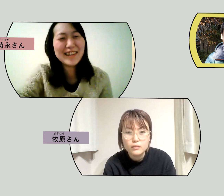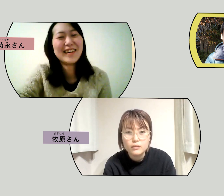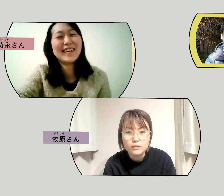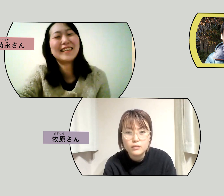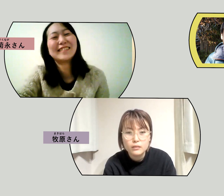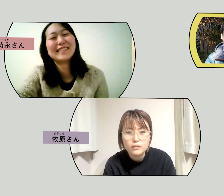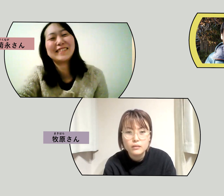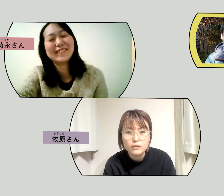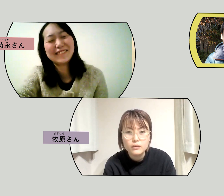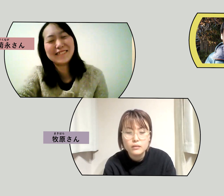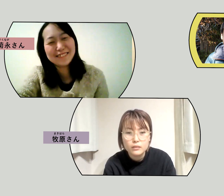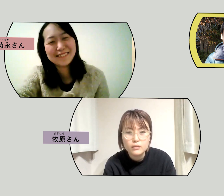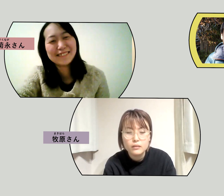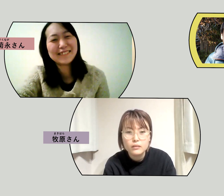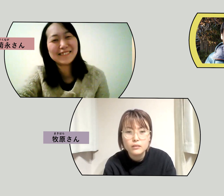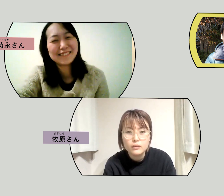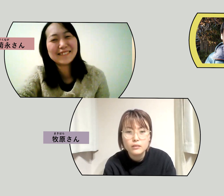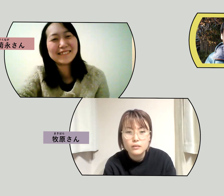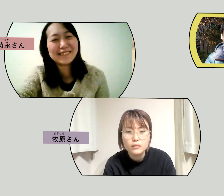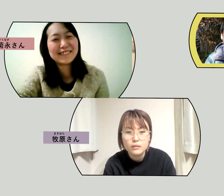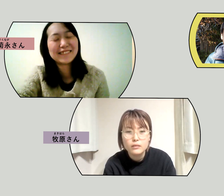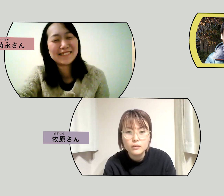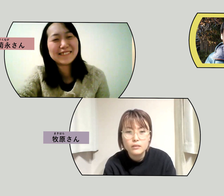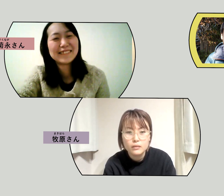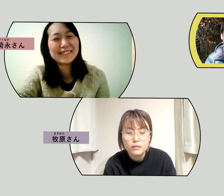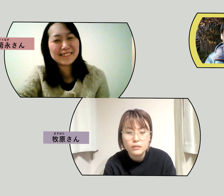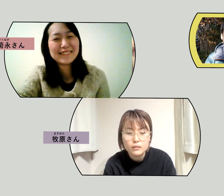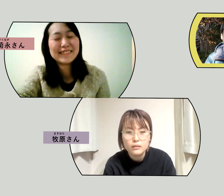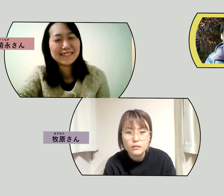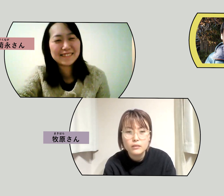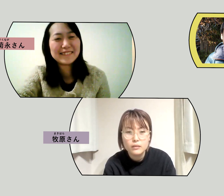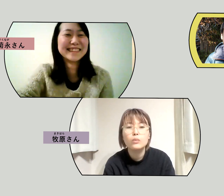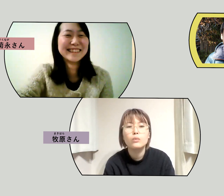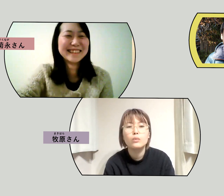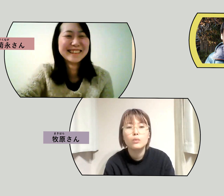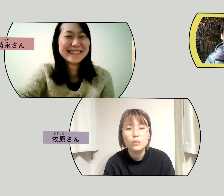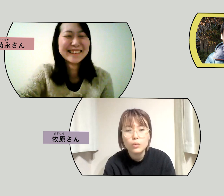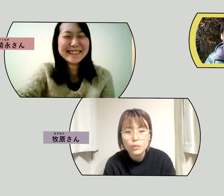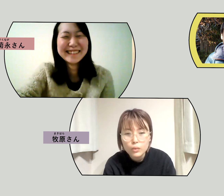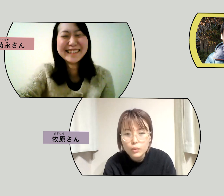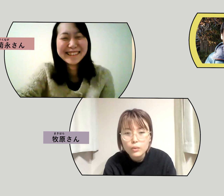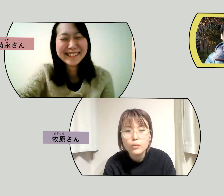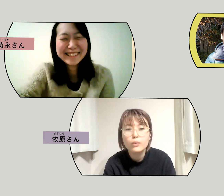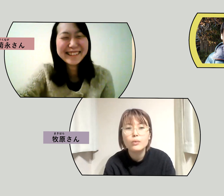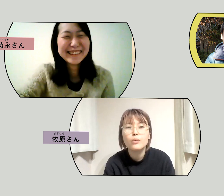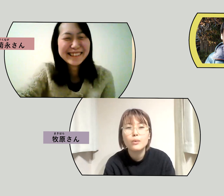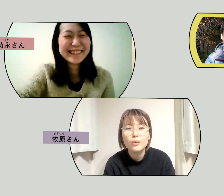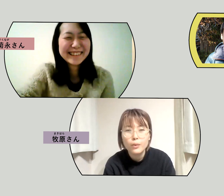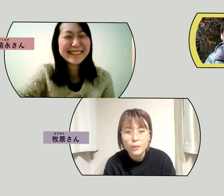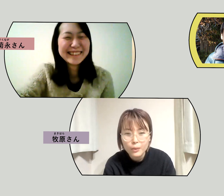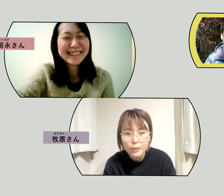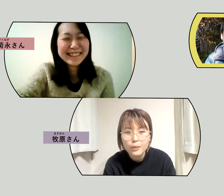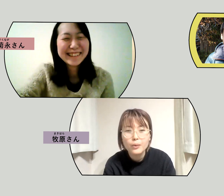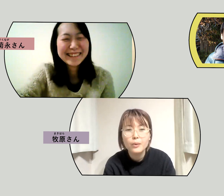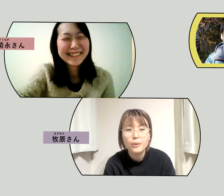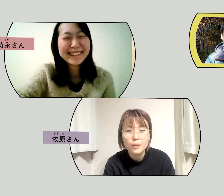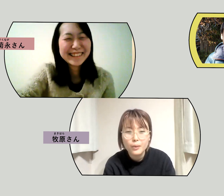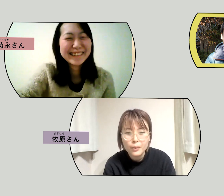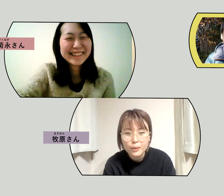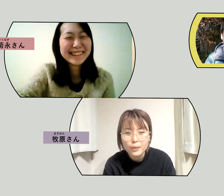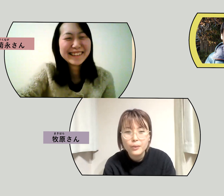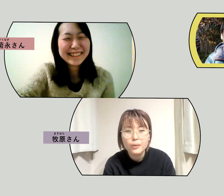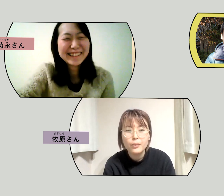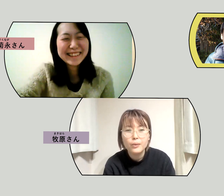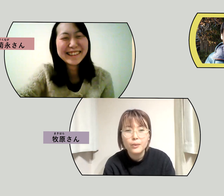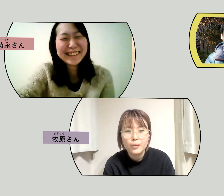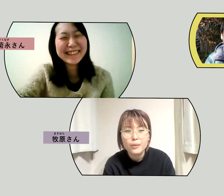かあと駅でもその多分もっと音が増えると思うんですするのはすごく楽しいです